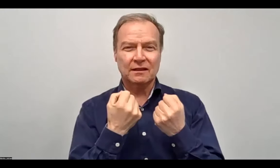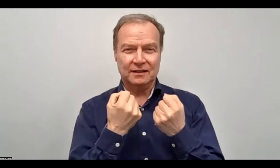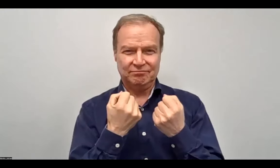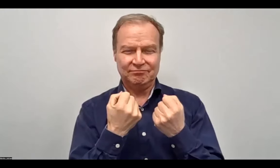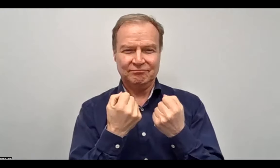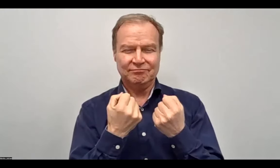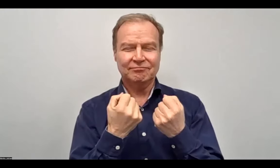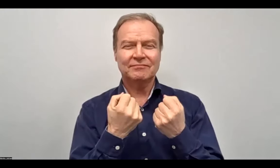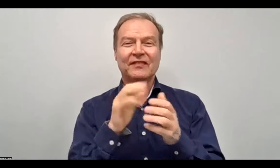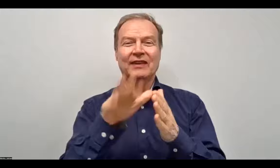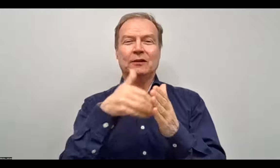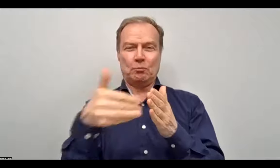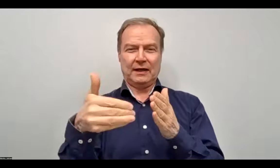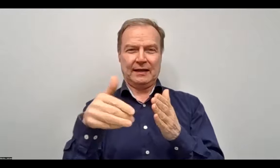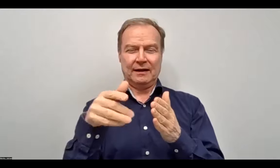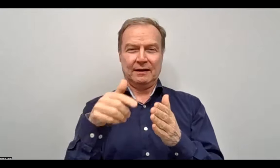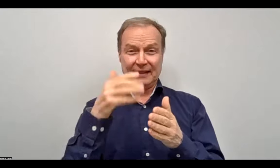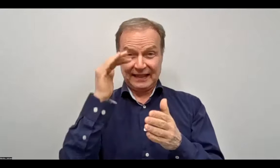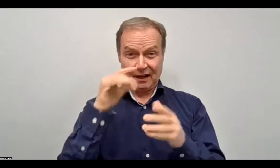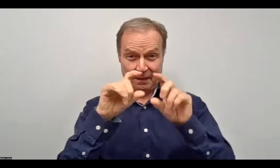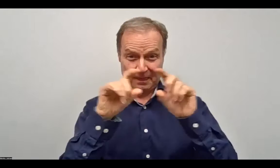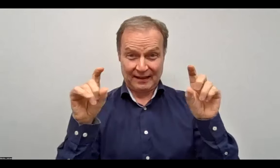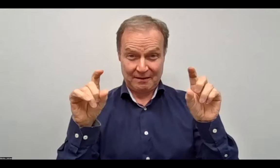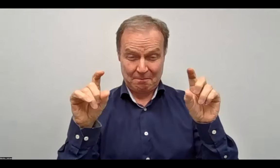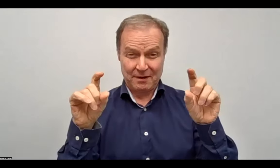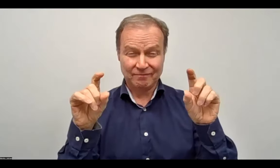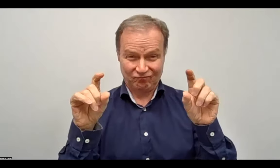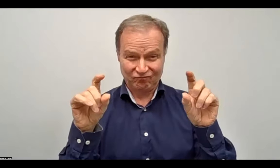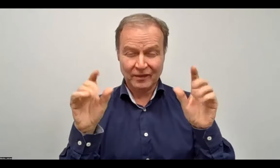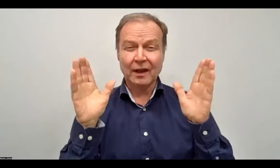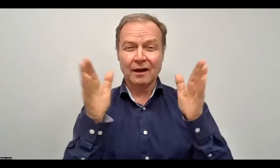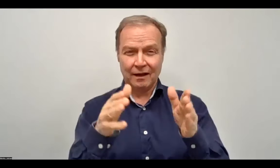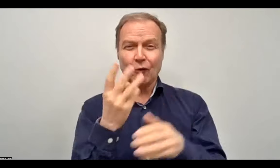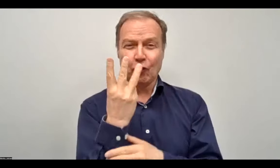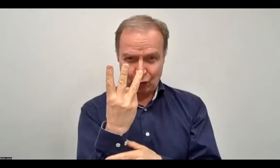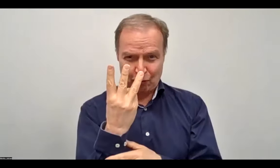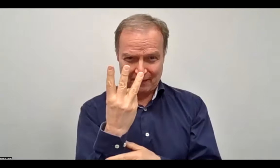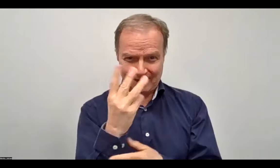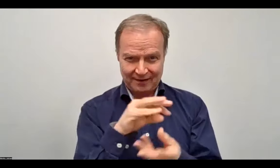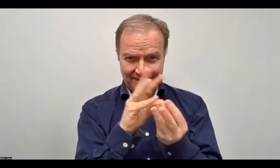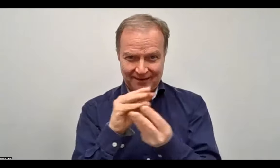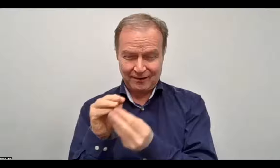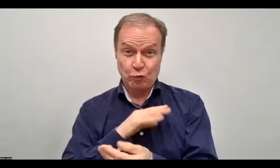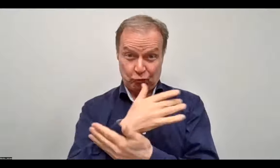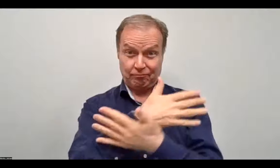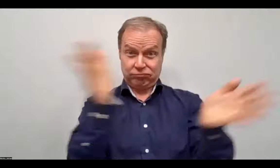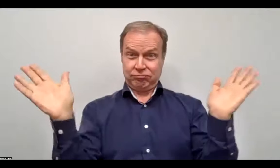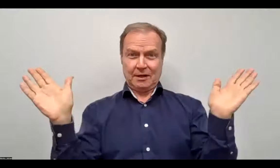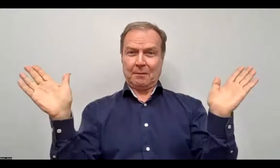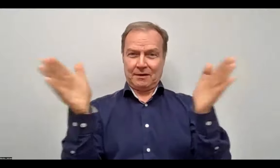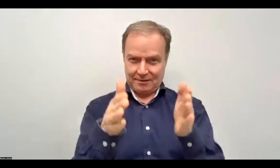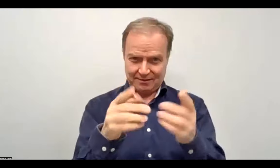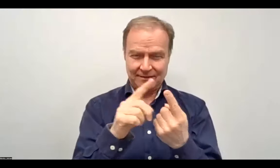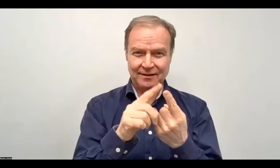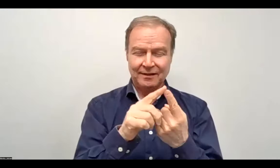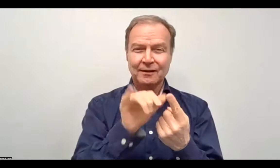Netta avauksessa puhui tiedonsaannista. Ja se on ollut tämän illan aihe. Ja tänään on